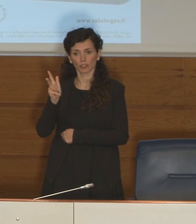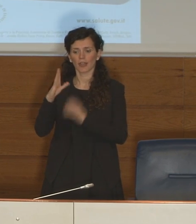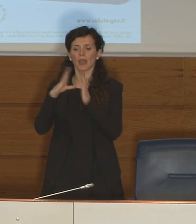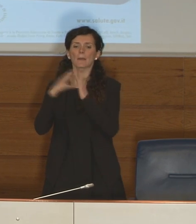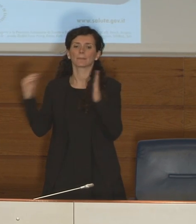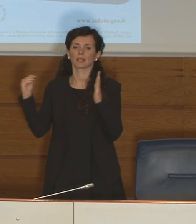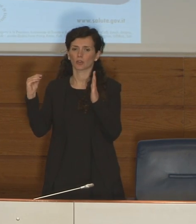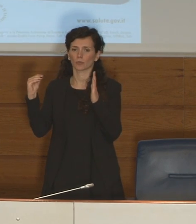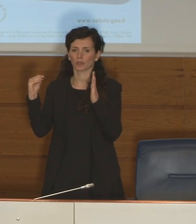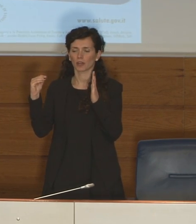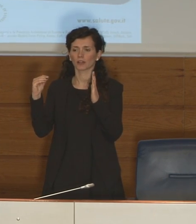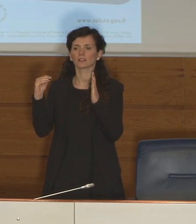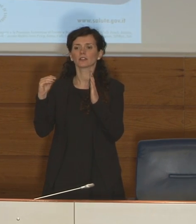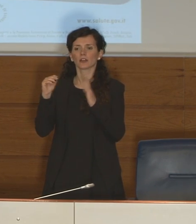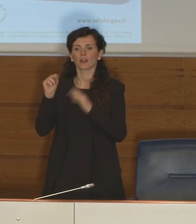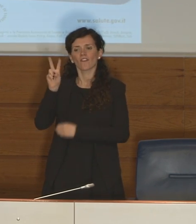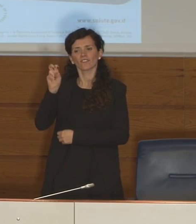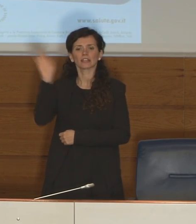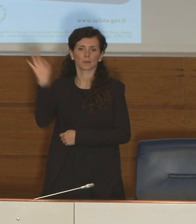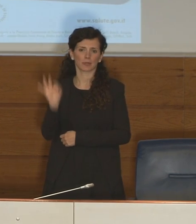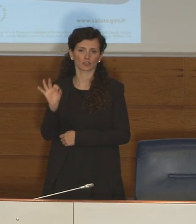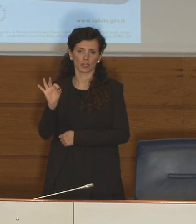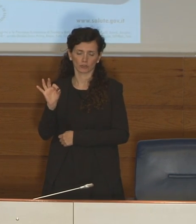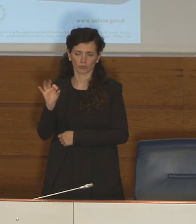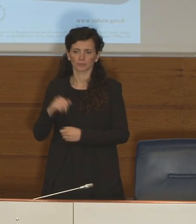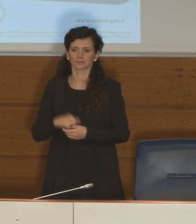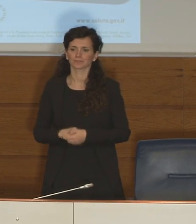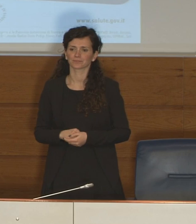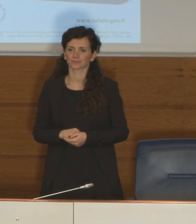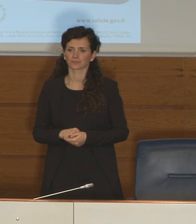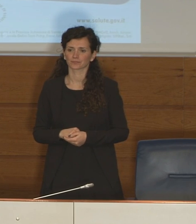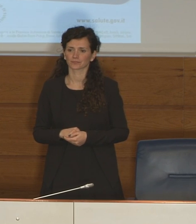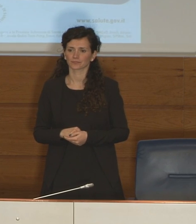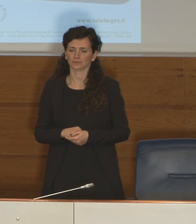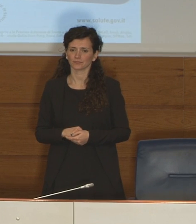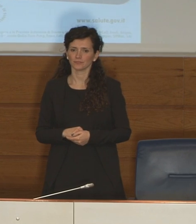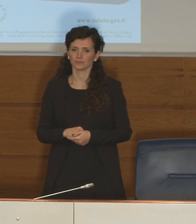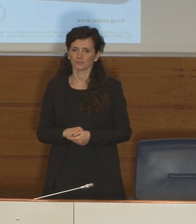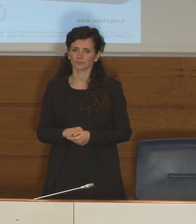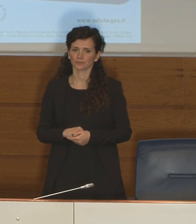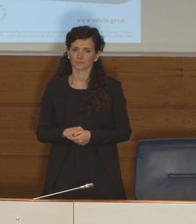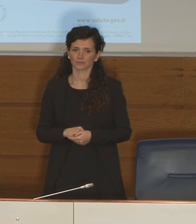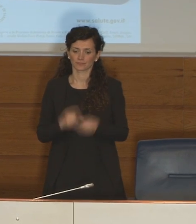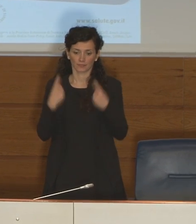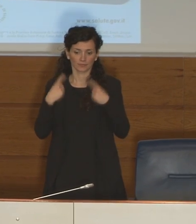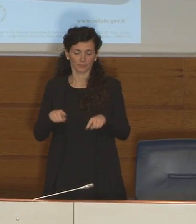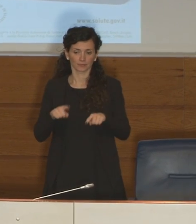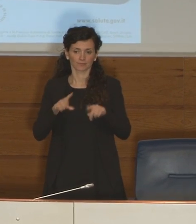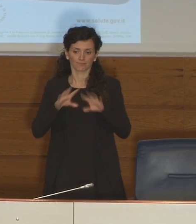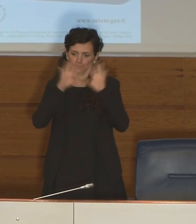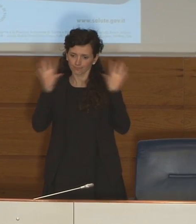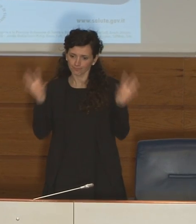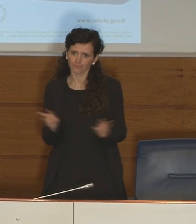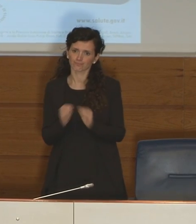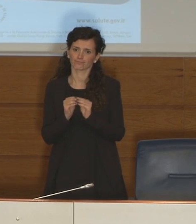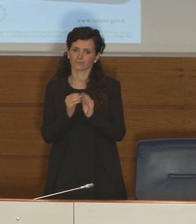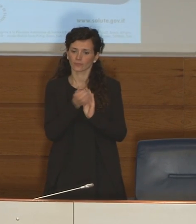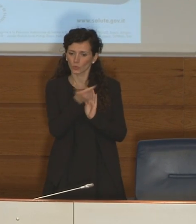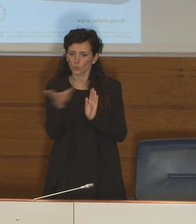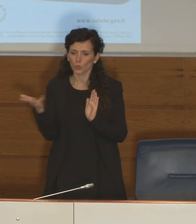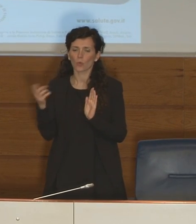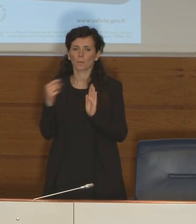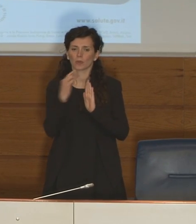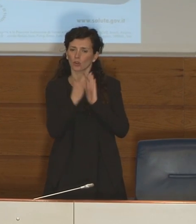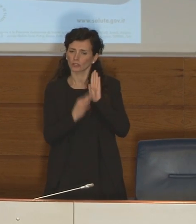emilia romagna pari al 20 per cento del totale questi sono i dati relativi al